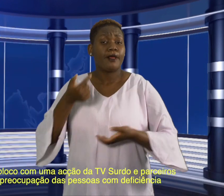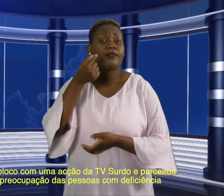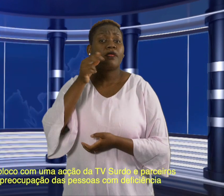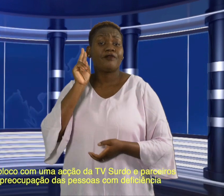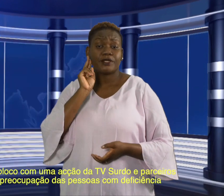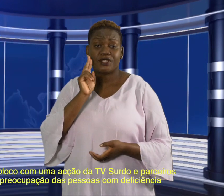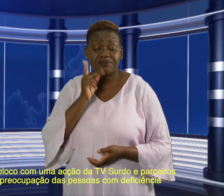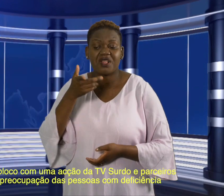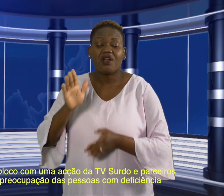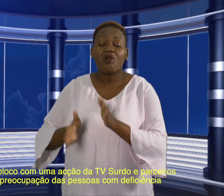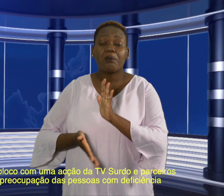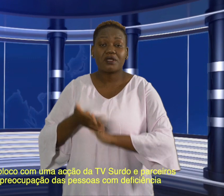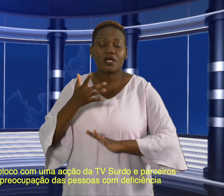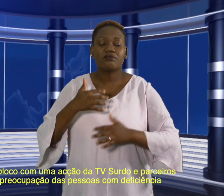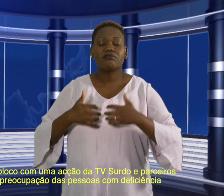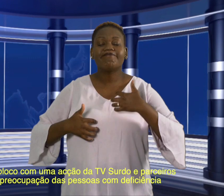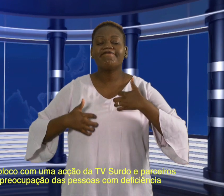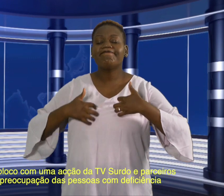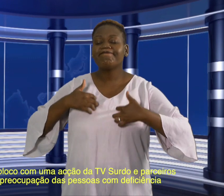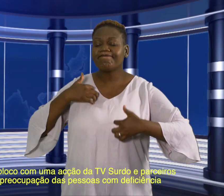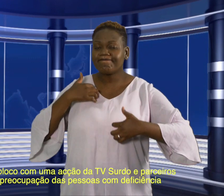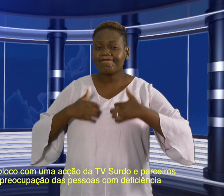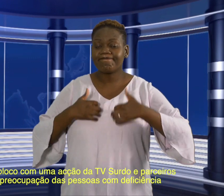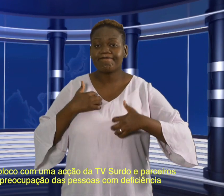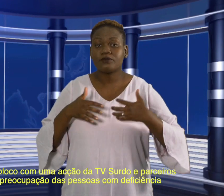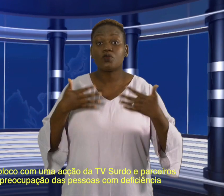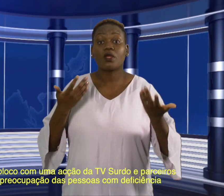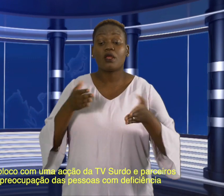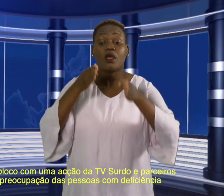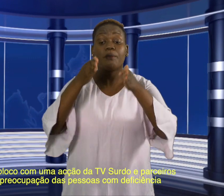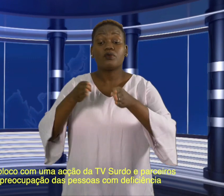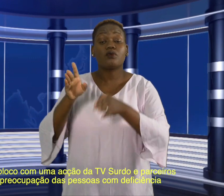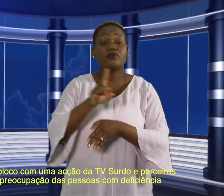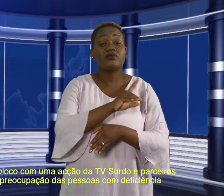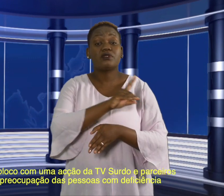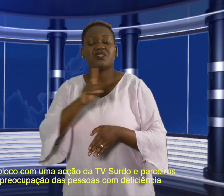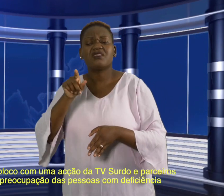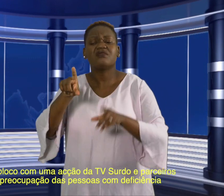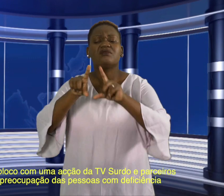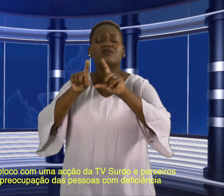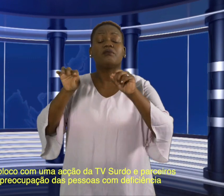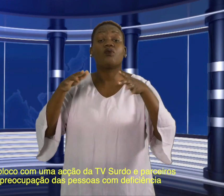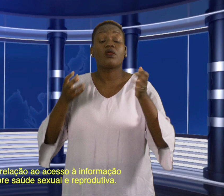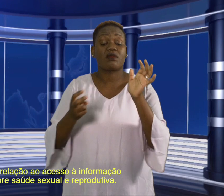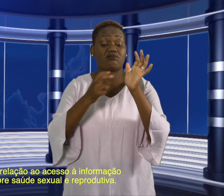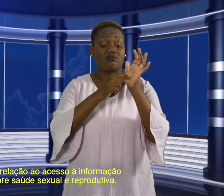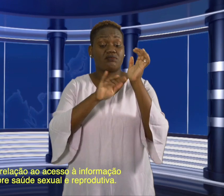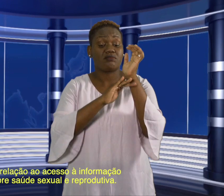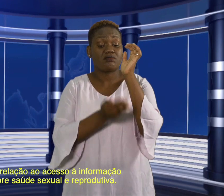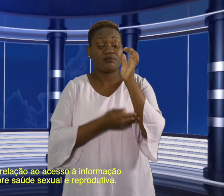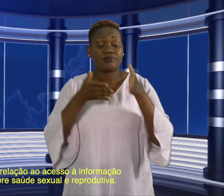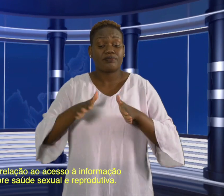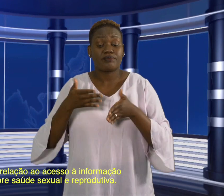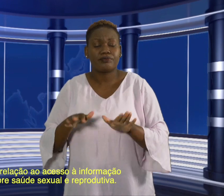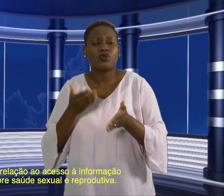este bloco com uma ação da TV Surdo e parceiros em resposta à preocupação das pessoas com deficiência em